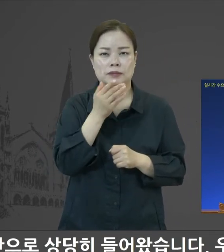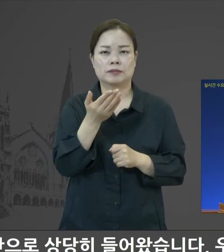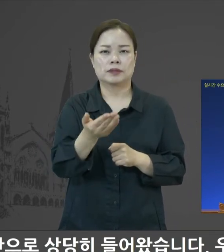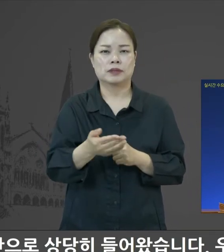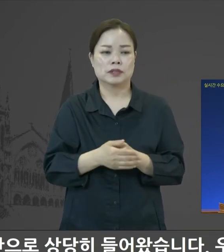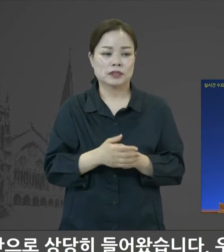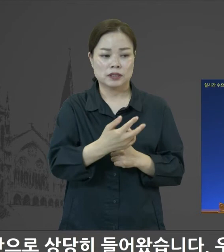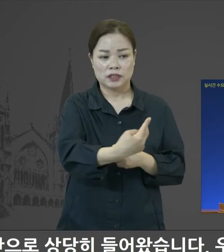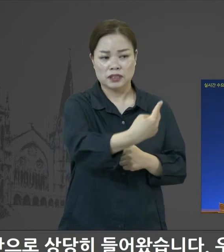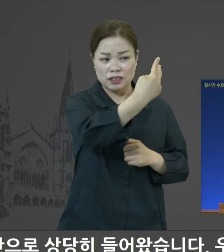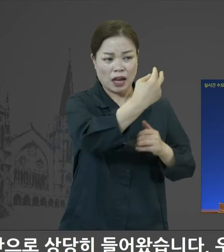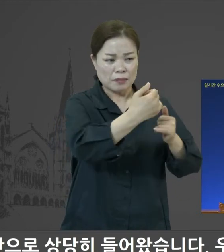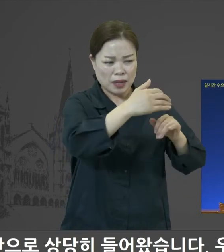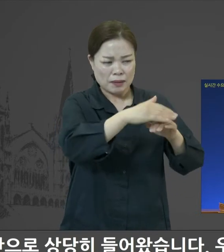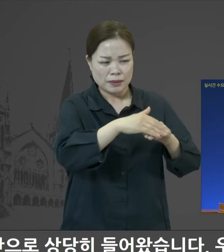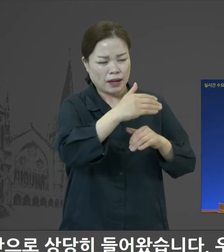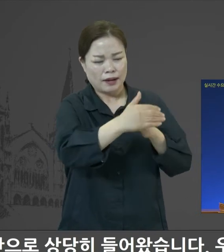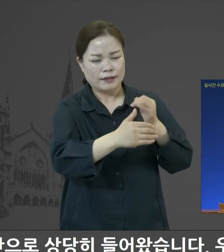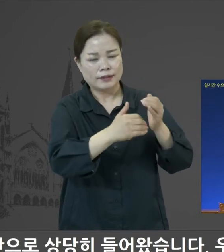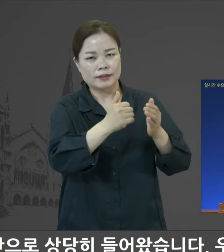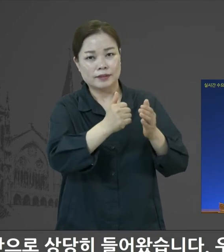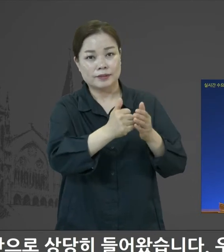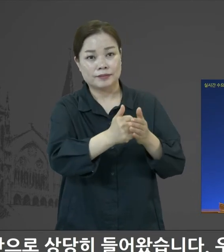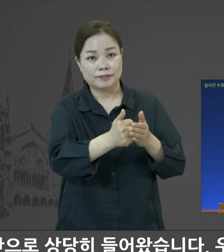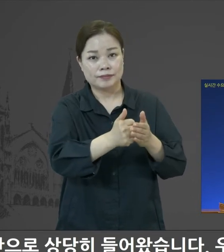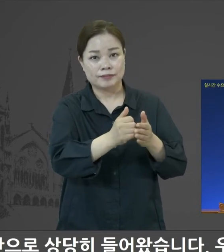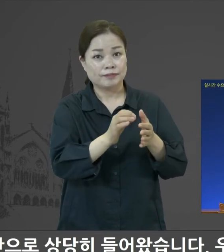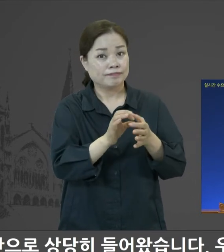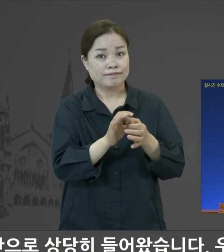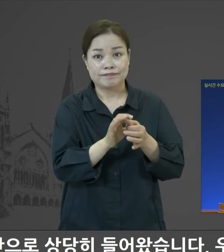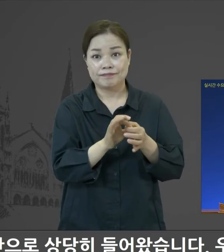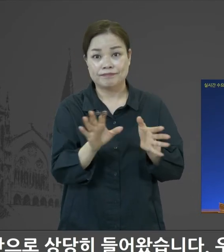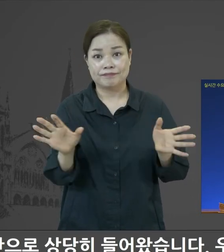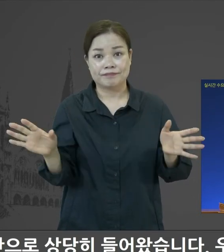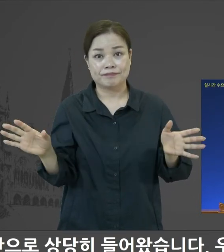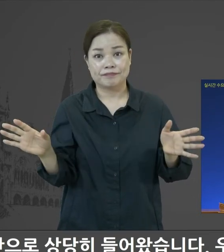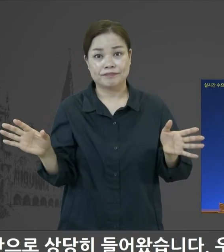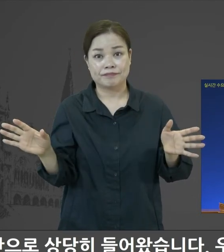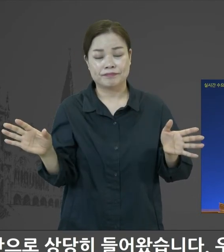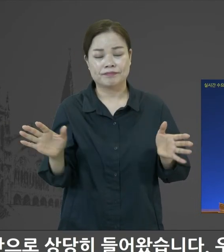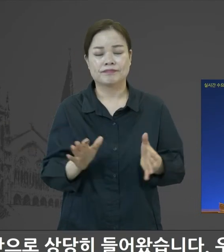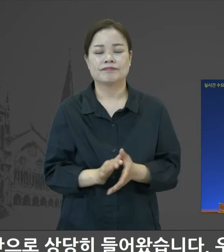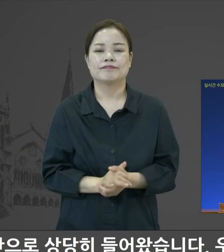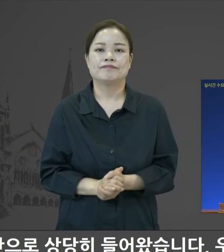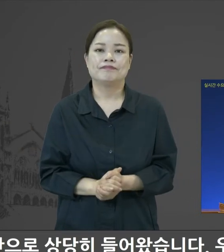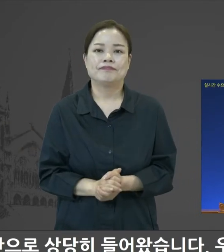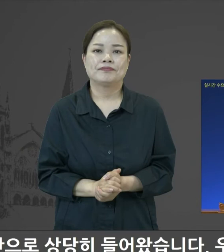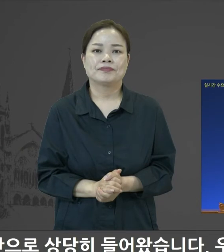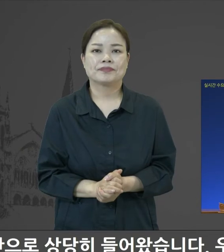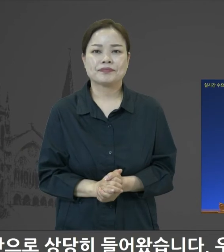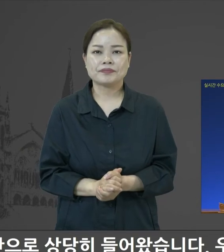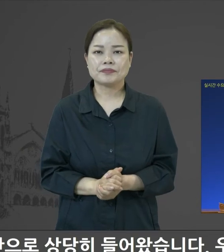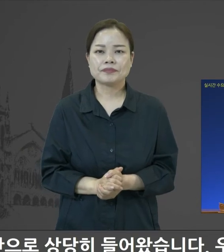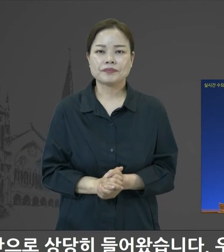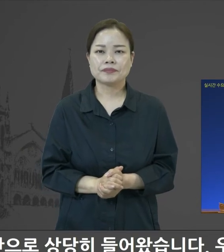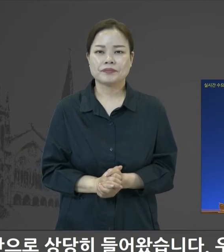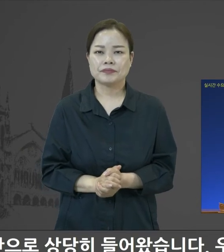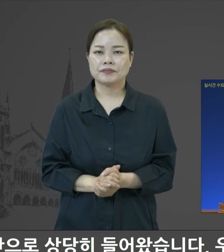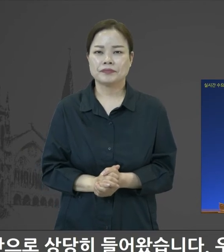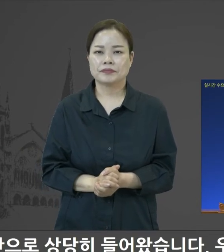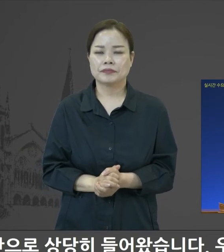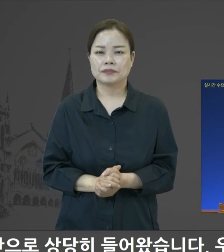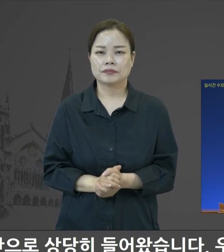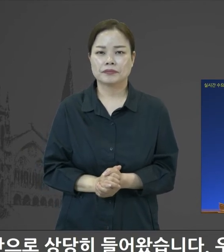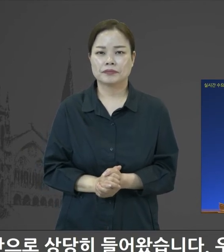너희 사마리아인들이 드리는 예배는 하나님과 아무 상관이 없이 드려지는 예배다라는